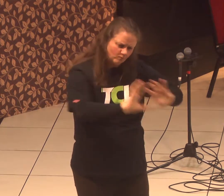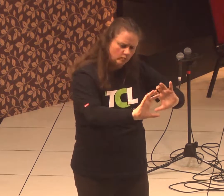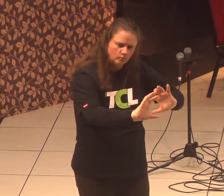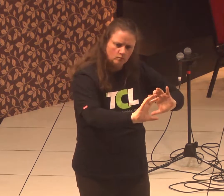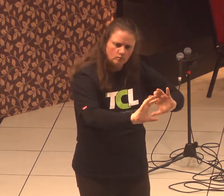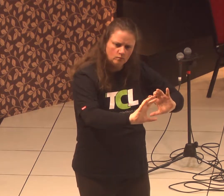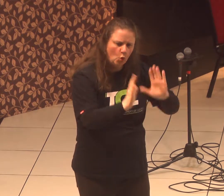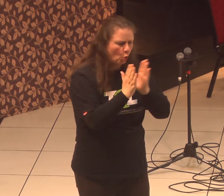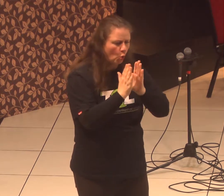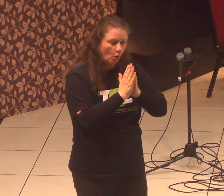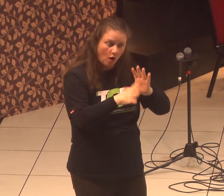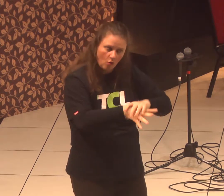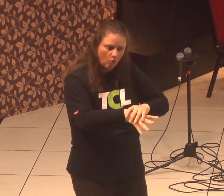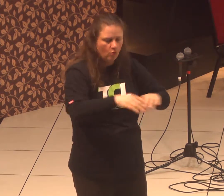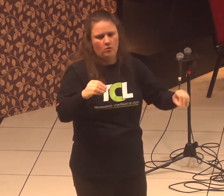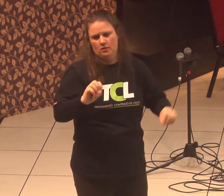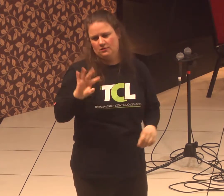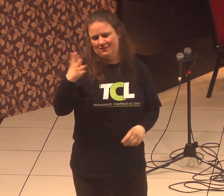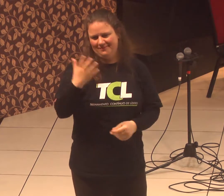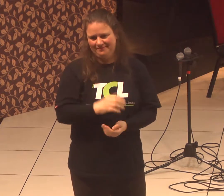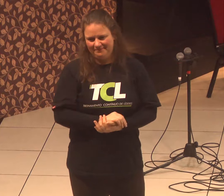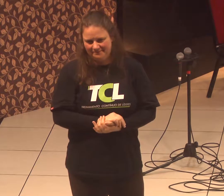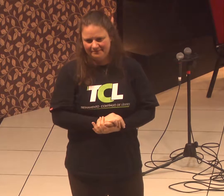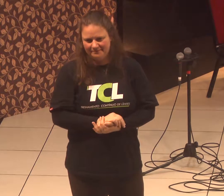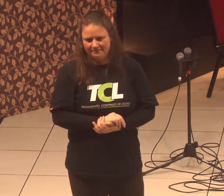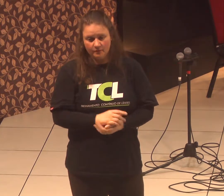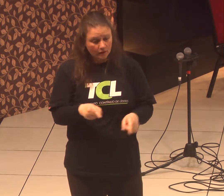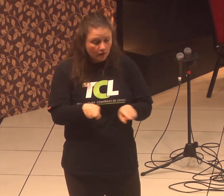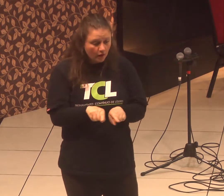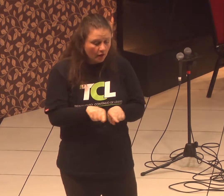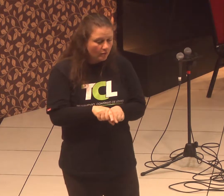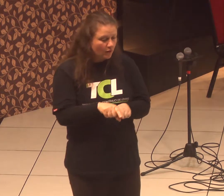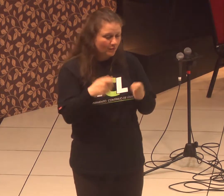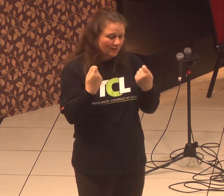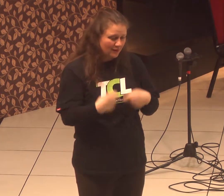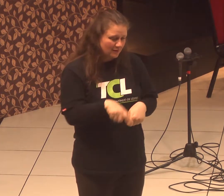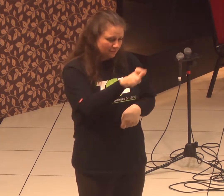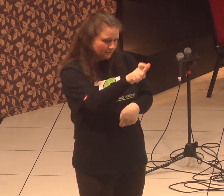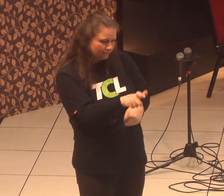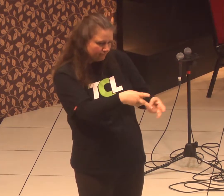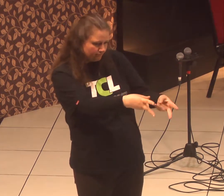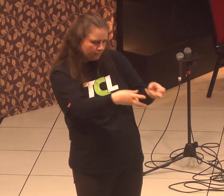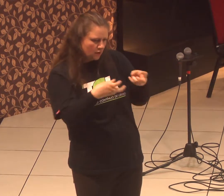Ok? Isso que a gente viu muito. A gente tem que amar pessoas. A gente tem que ser sensível a elas.